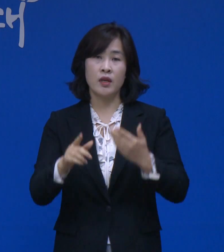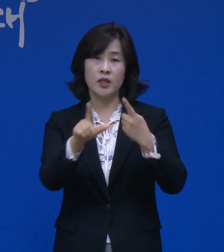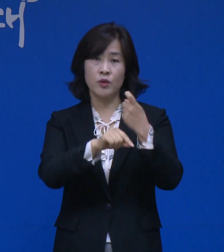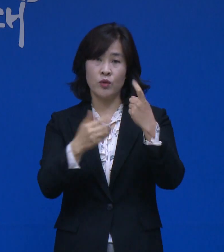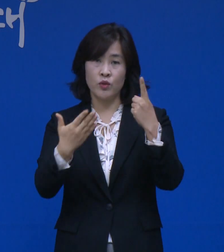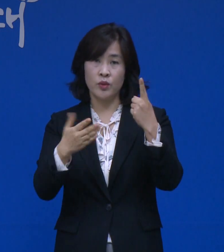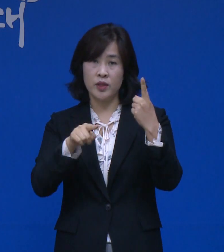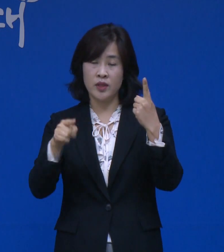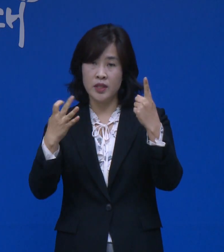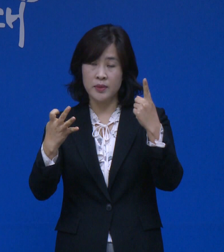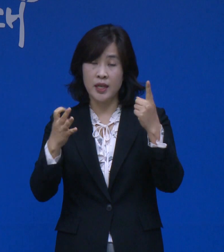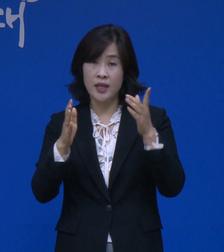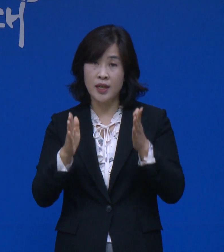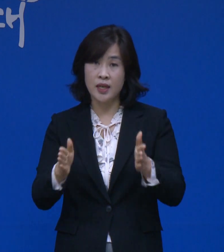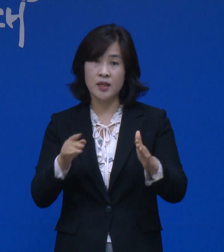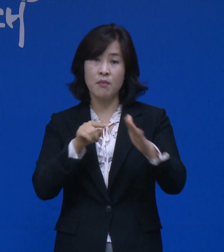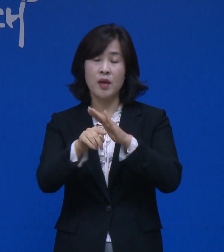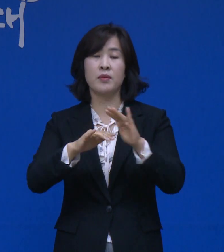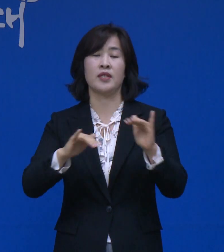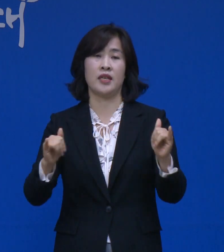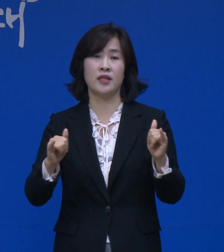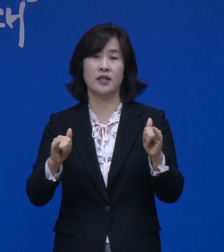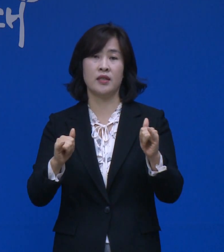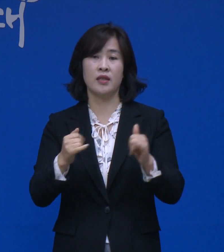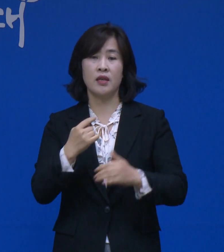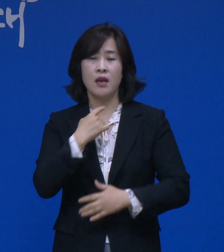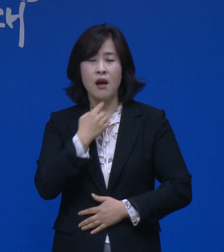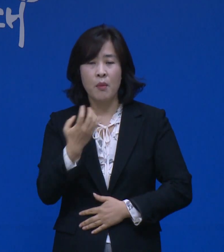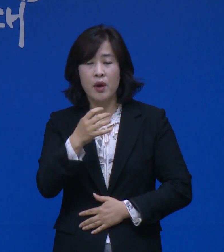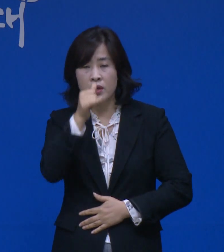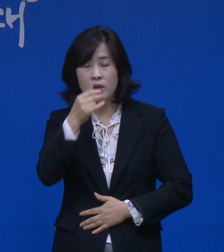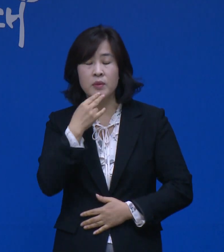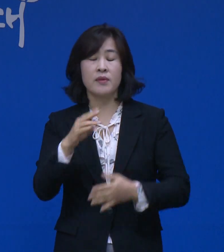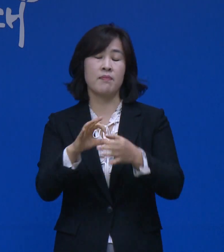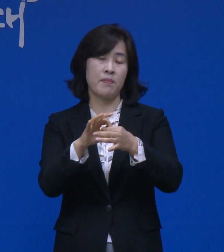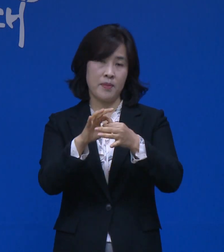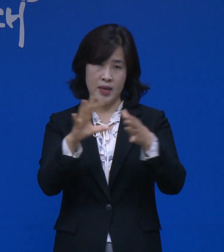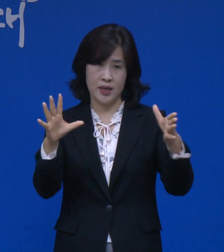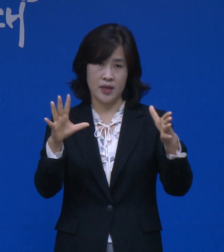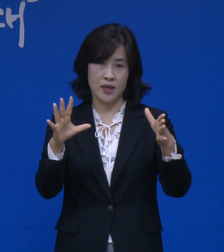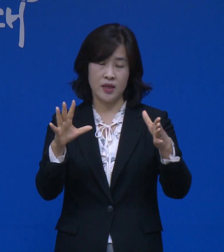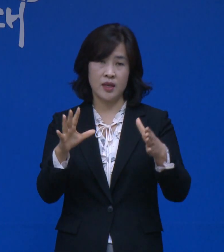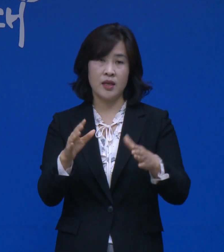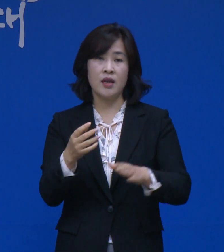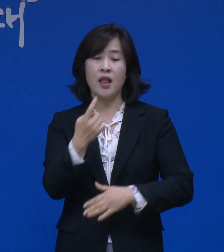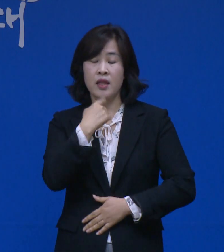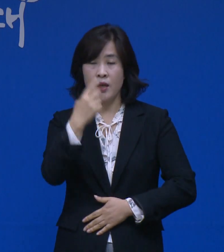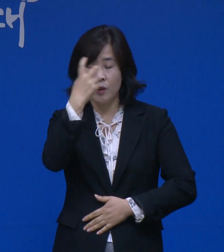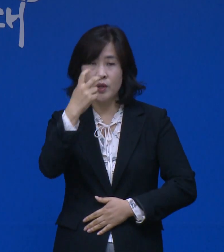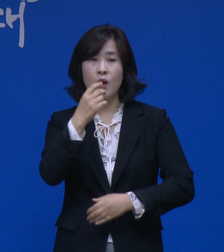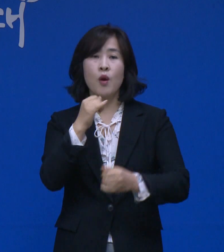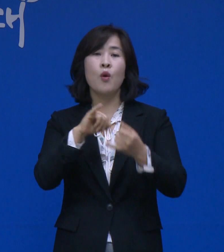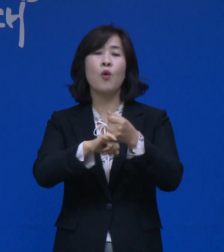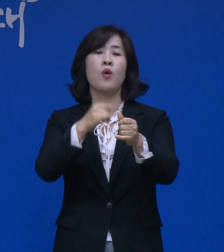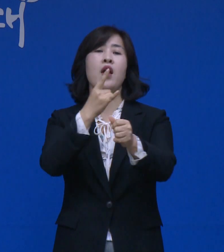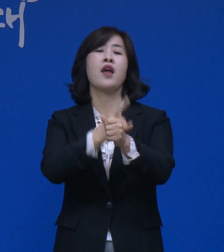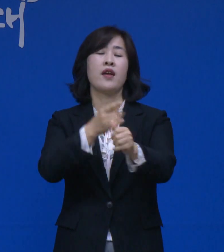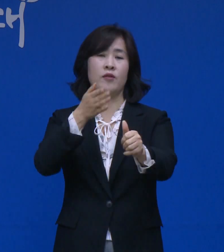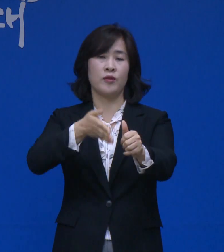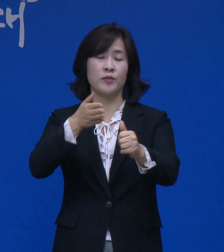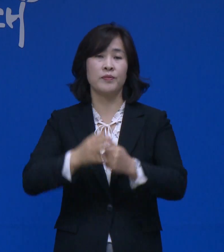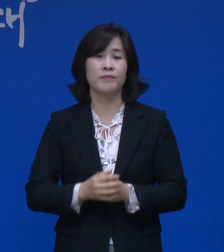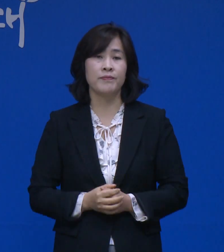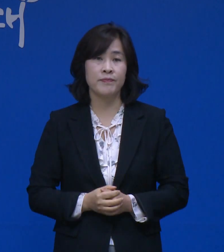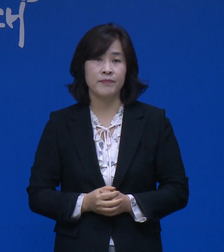9일부터 14일까지 방문자는 증상 유무와 상관없이 진단검사를 받아주시기